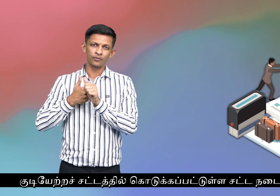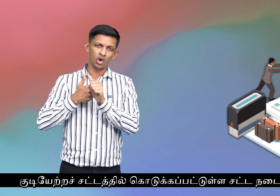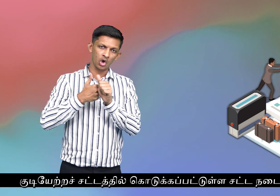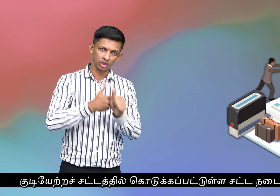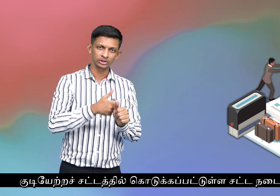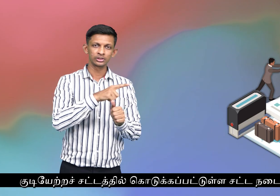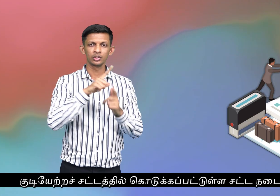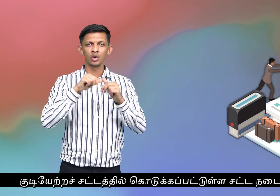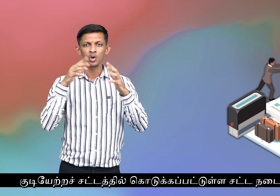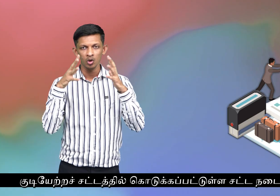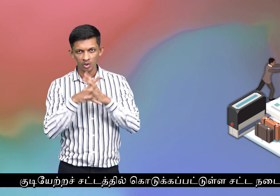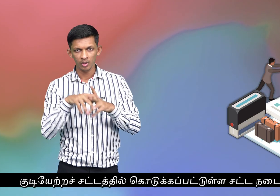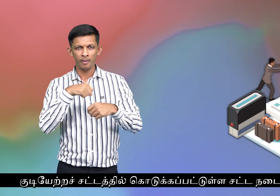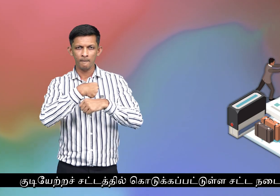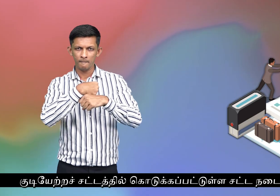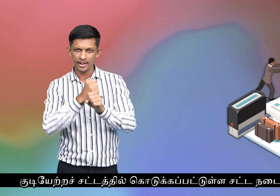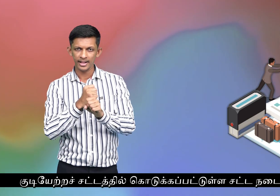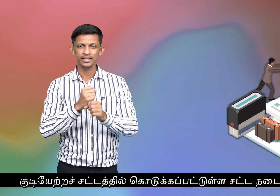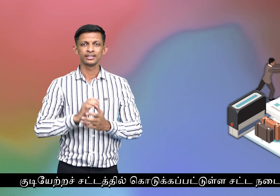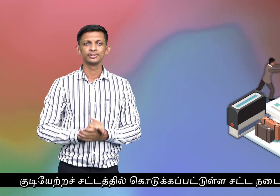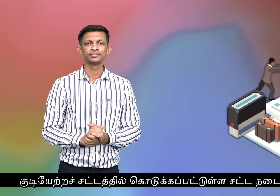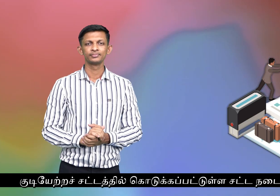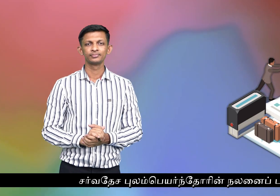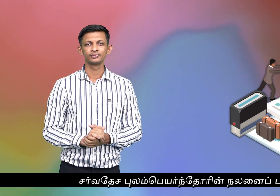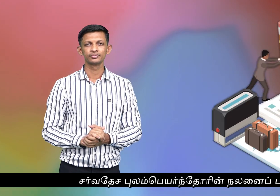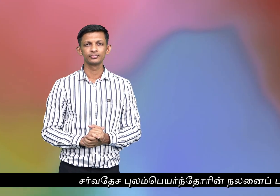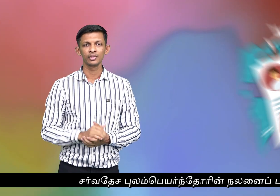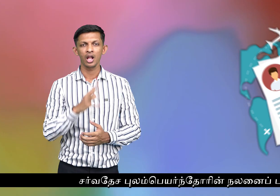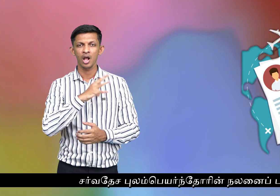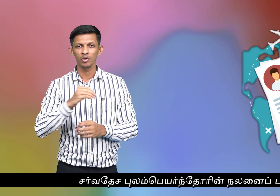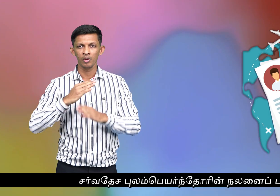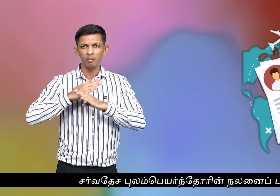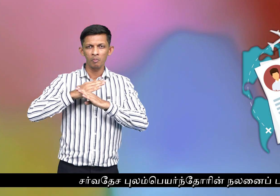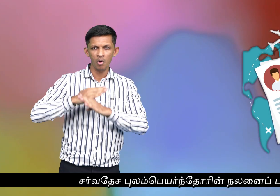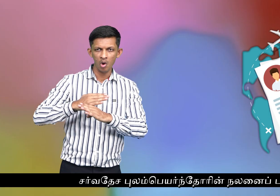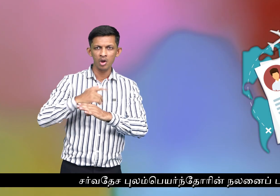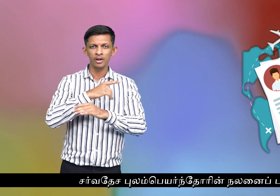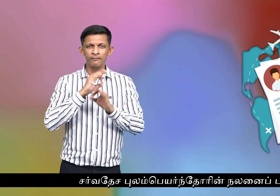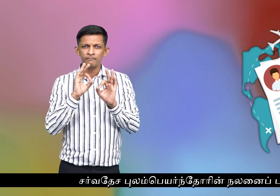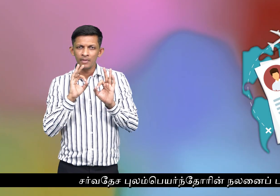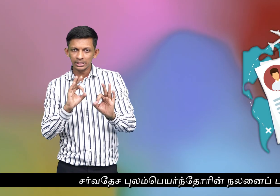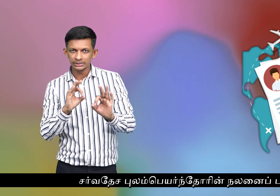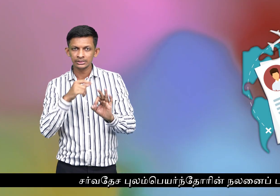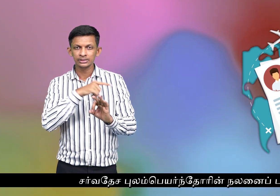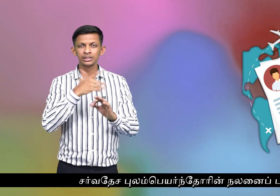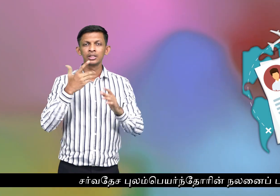கொடுக்கப்பட்டுள்ள சட்ட நடைமுறைகளை பின்பற்றி சர்வதேச புலம்பெயர்ந்தோரின் நலனை பாதுகாக்கும்